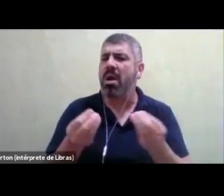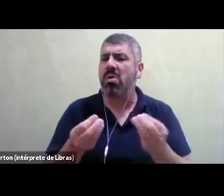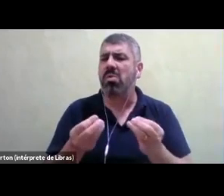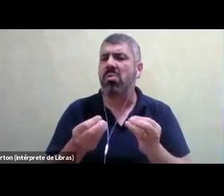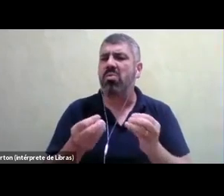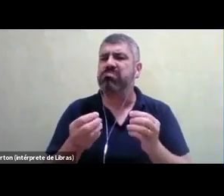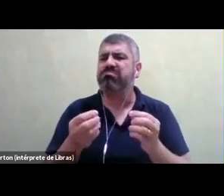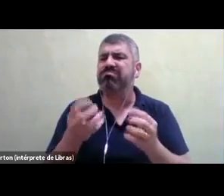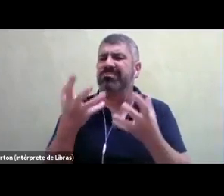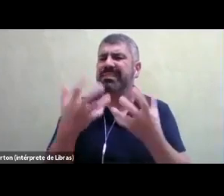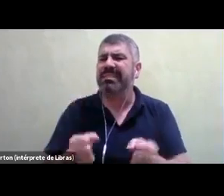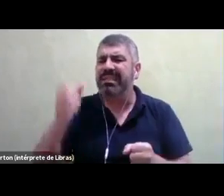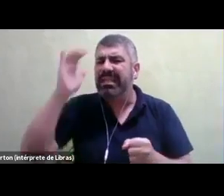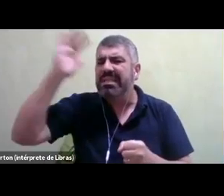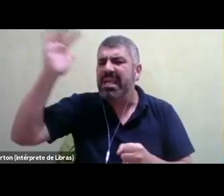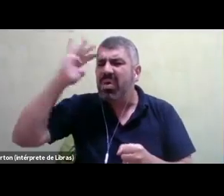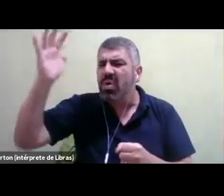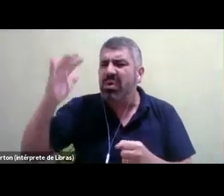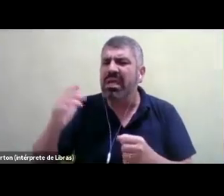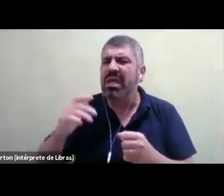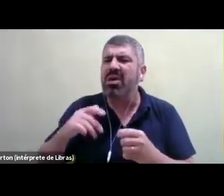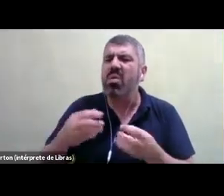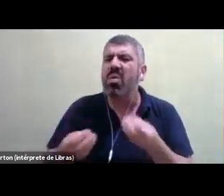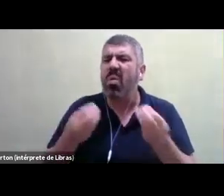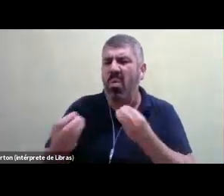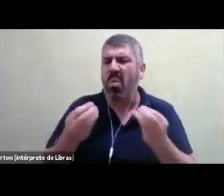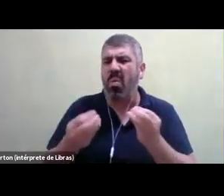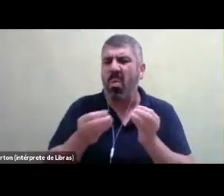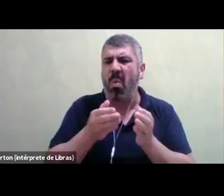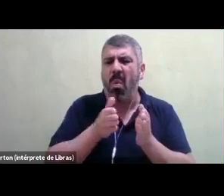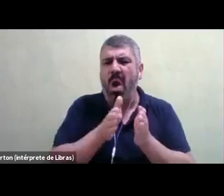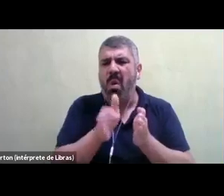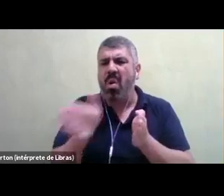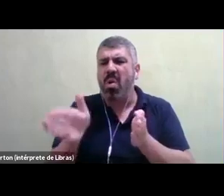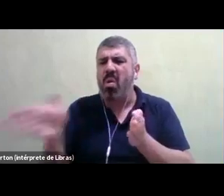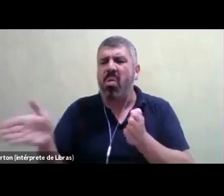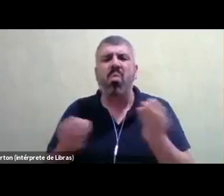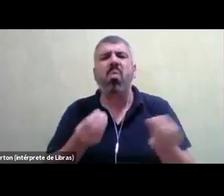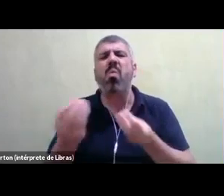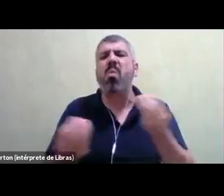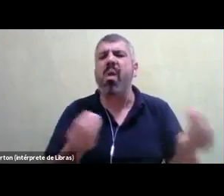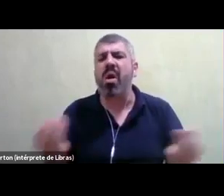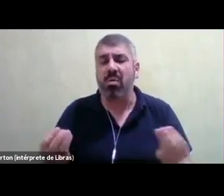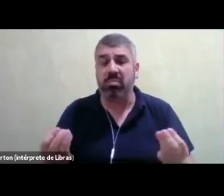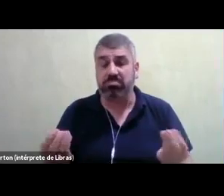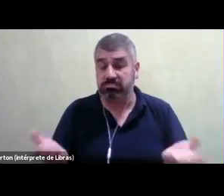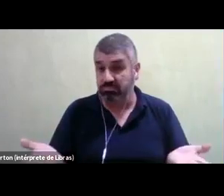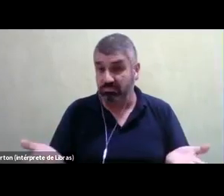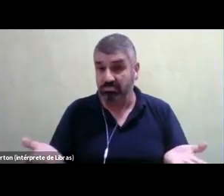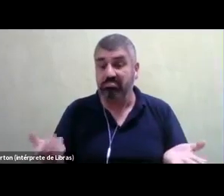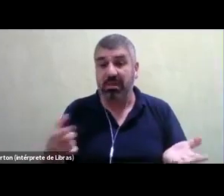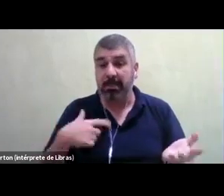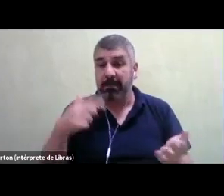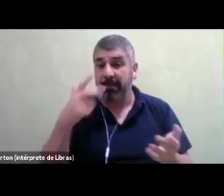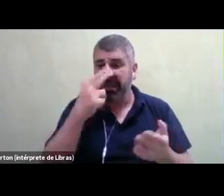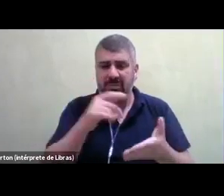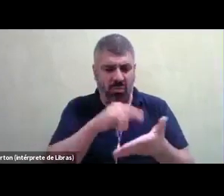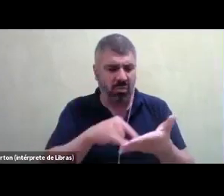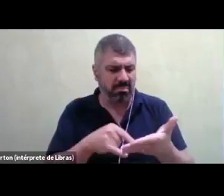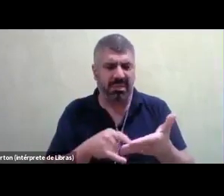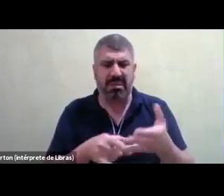adotada, né? O que faz o documento parecer muito uma colcha de retalhos, e aí a gente também teve uma dificuldade,